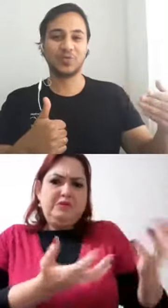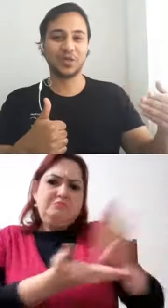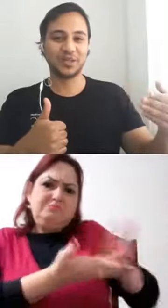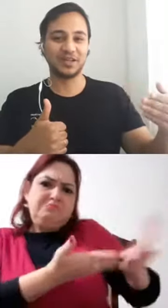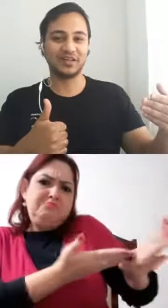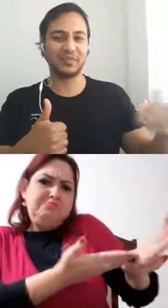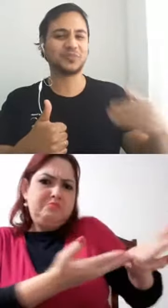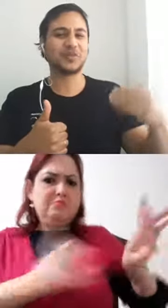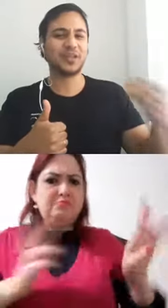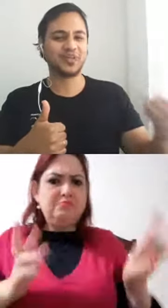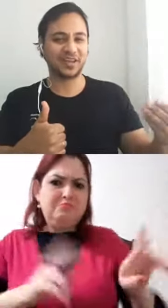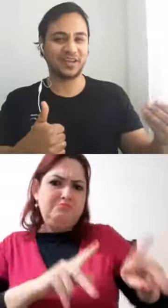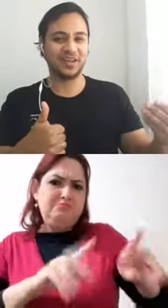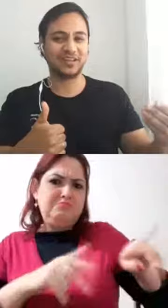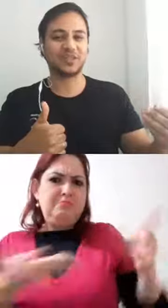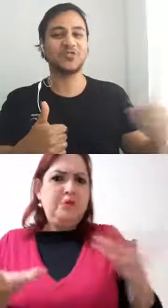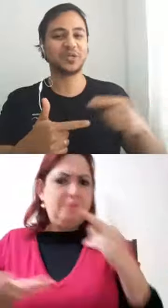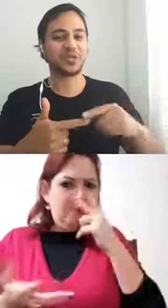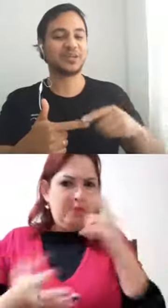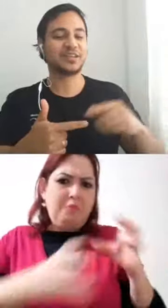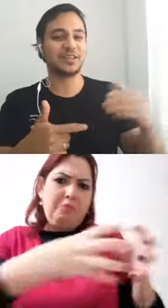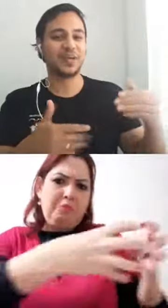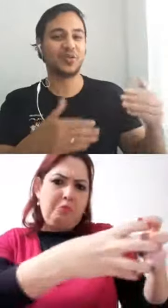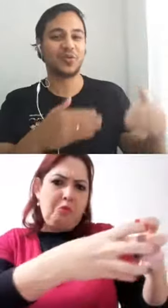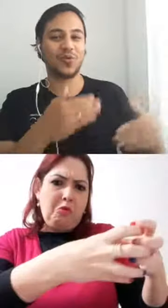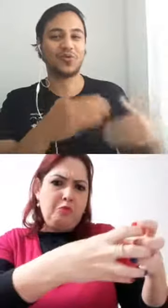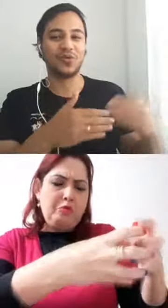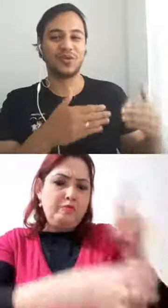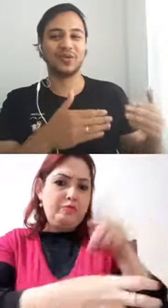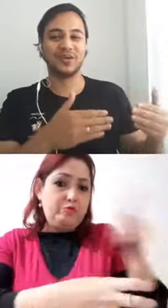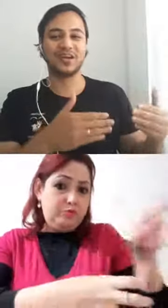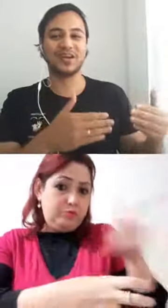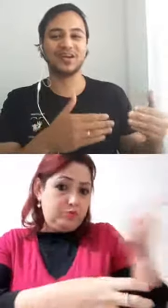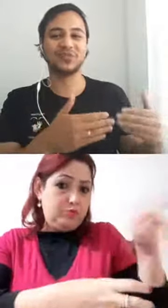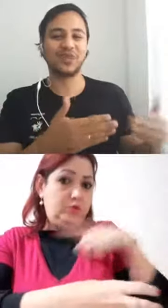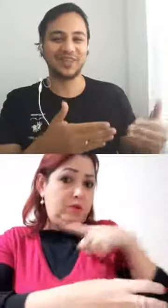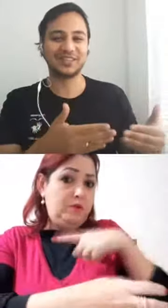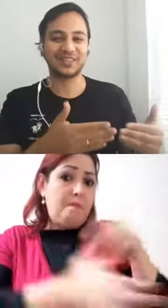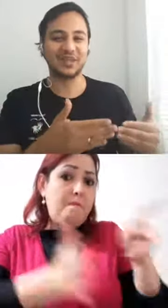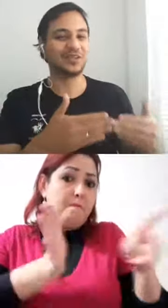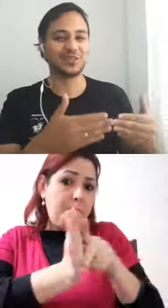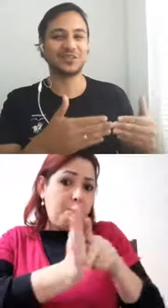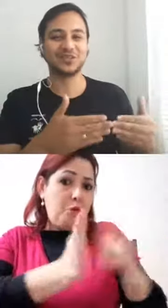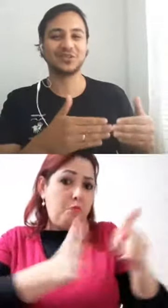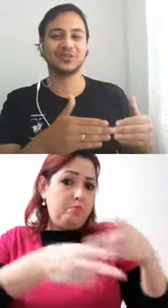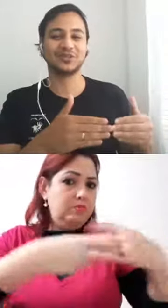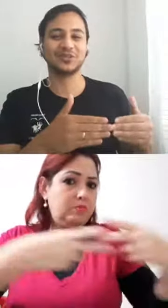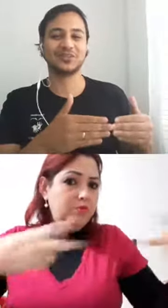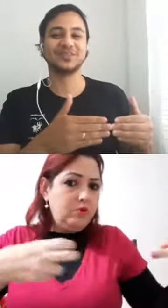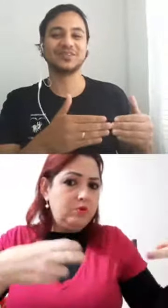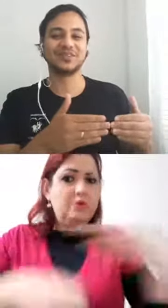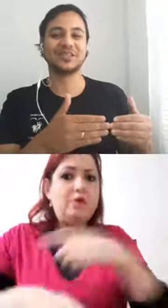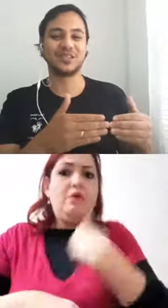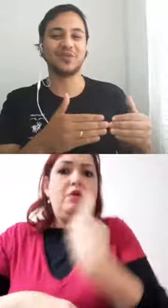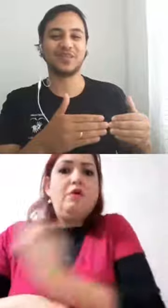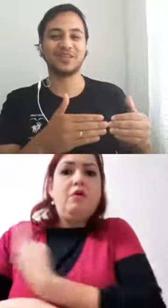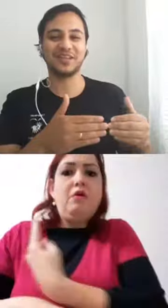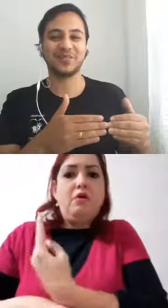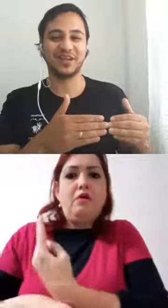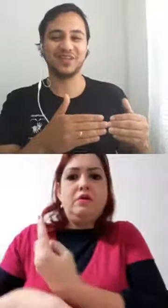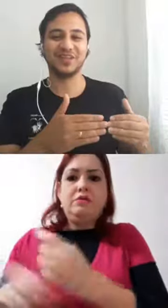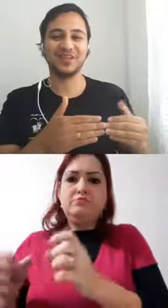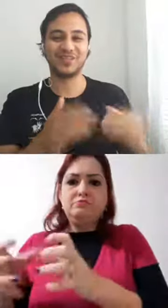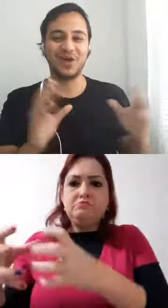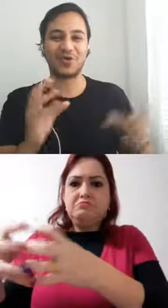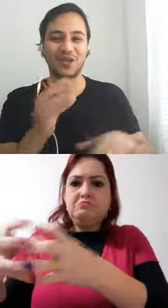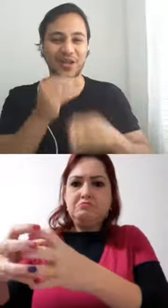muito pertinente. Mas por que que nunca tem? Então eu vejo que a gente é tratado como diferentes também, não só o nosso aluno surdo. Então a gente já começa a entender por